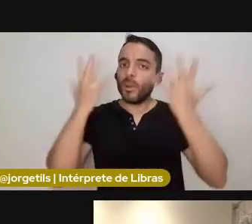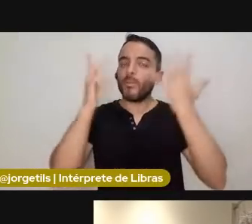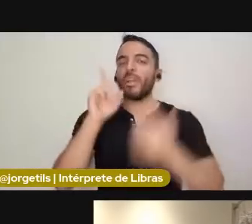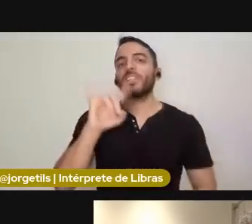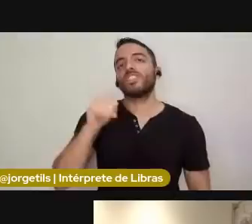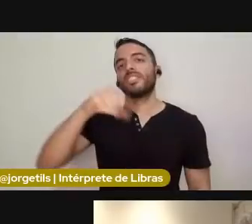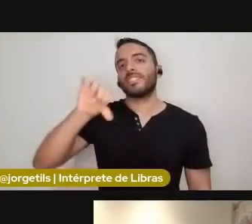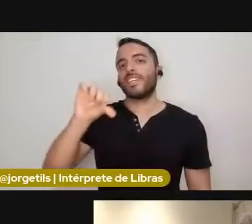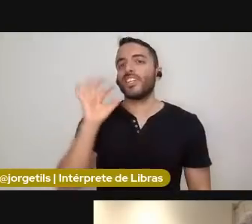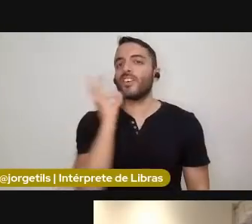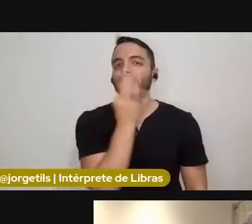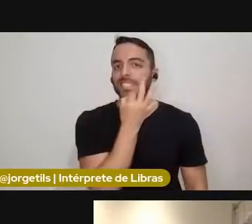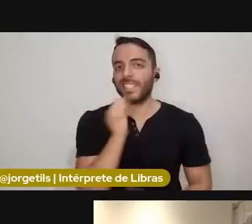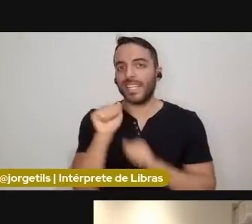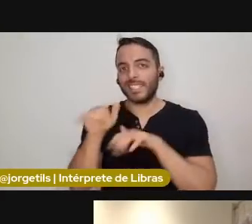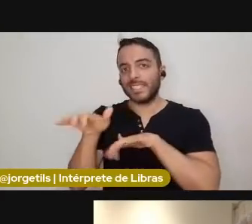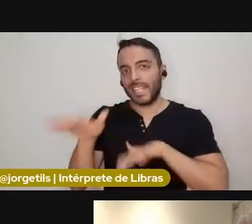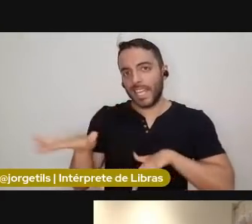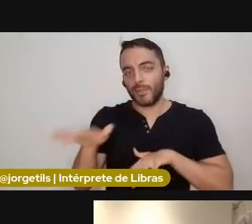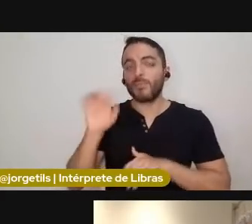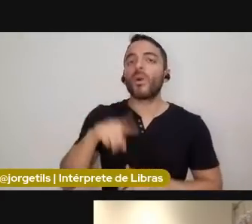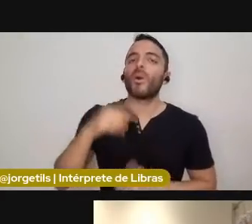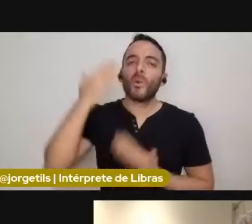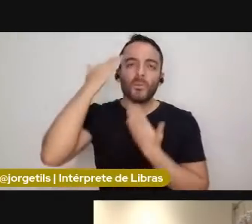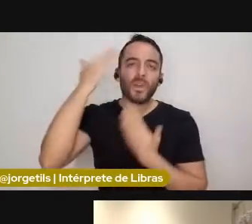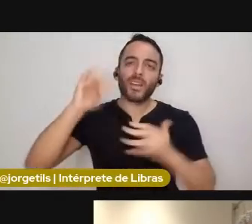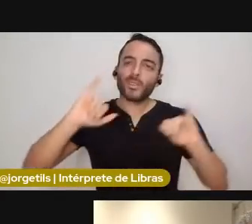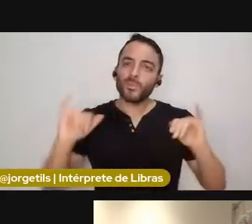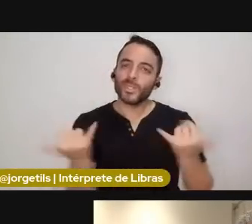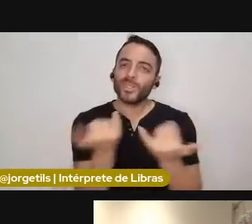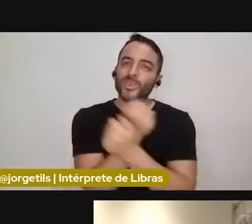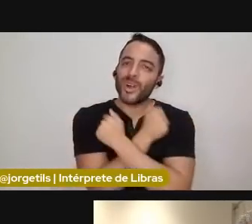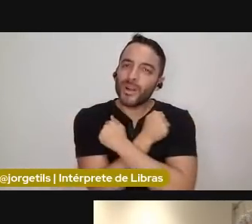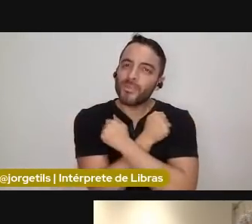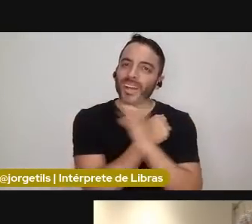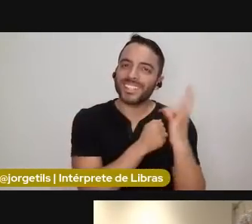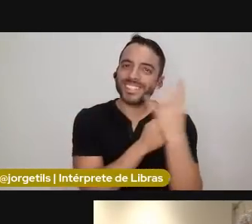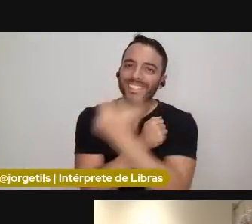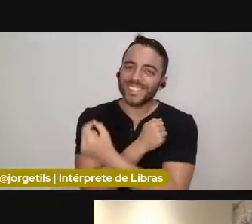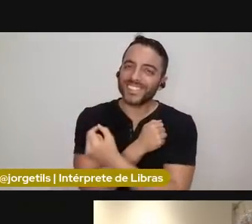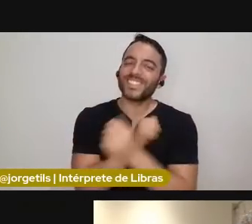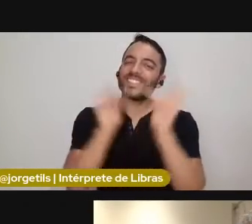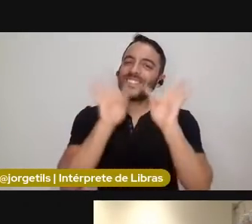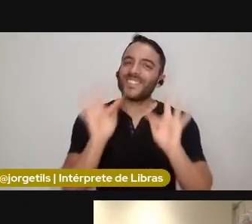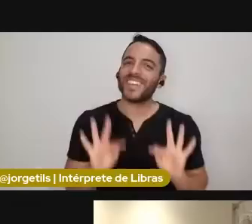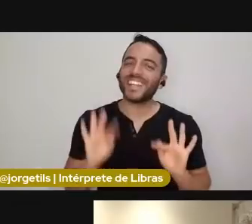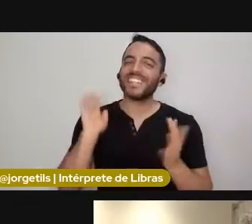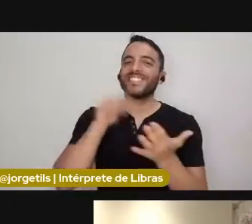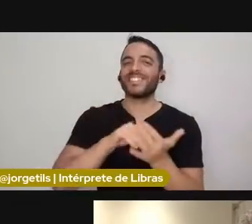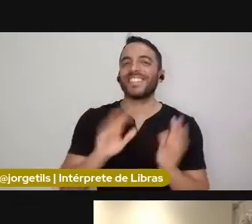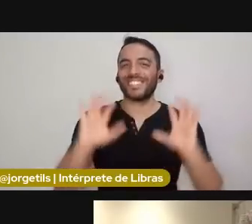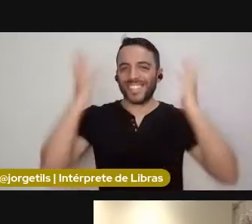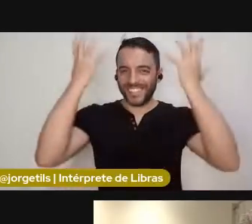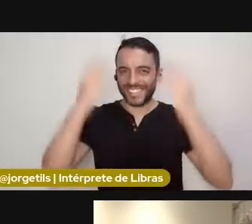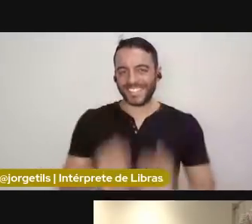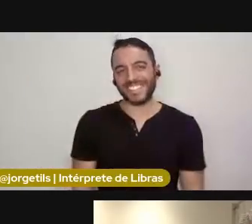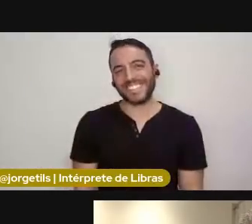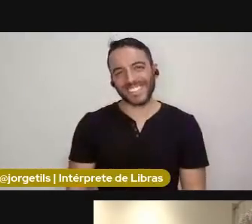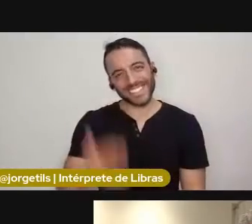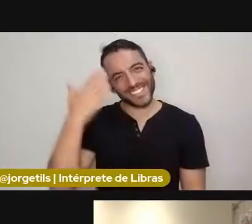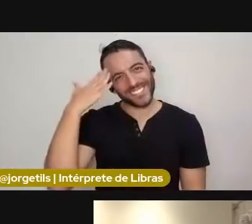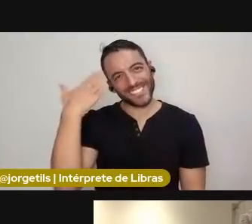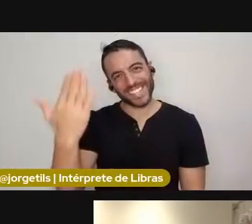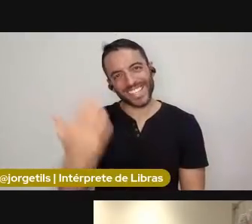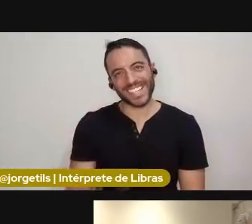obrigado a vocês pela oportunidade, um abraço a todos e feliz final de evento. Obrigada,